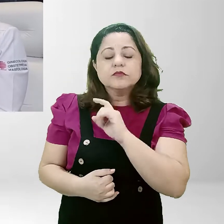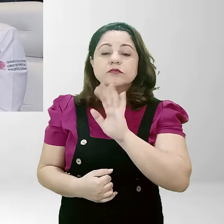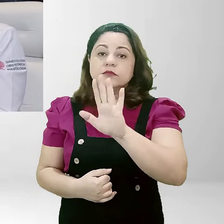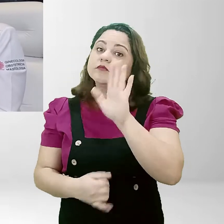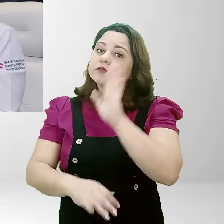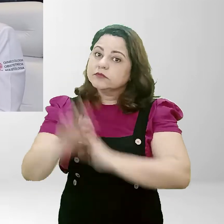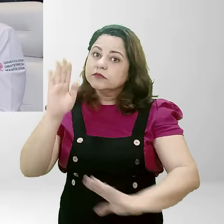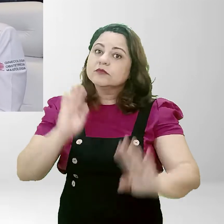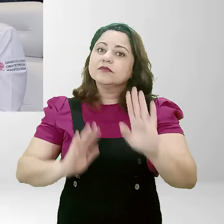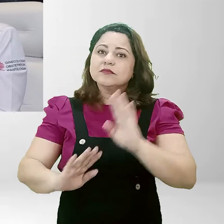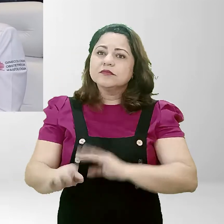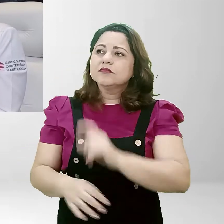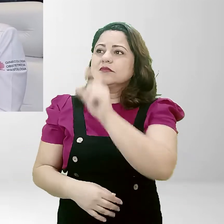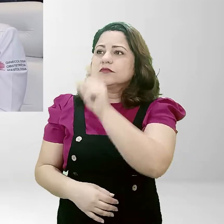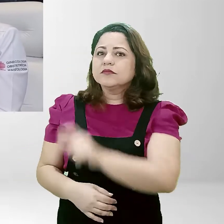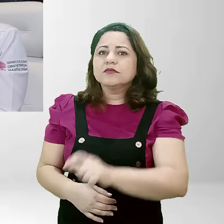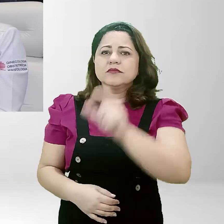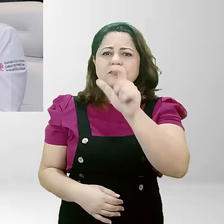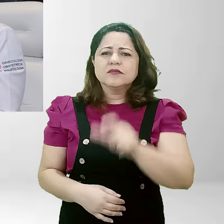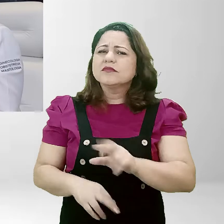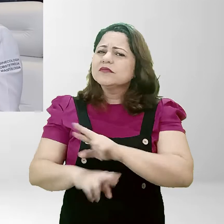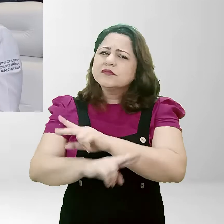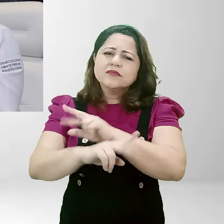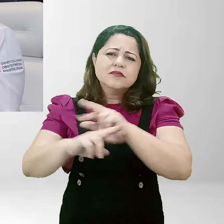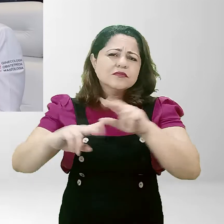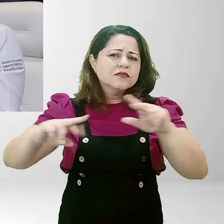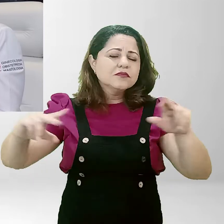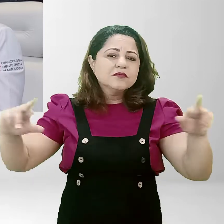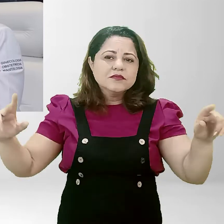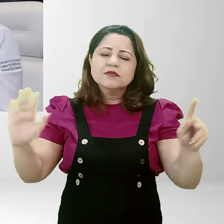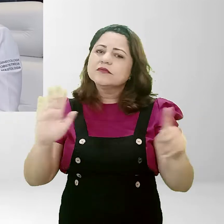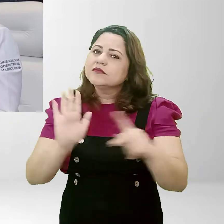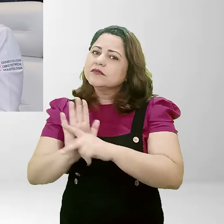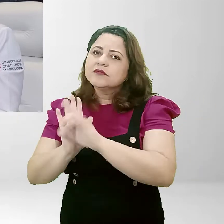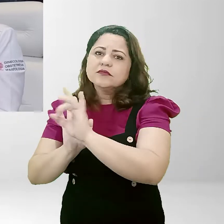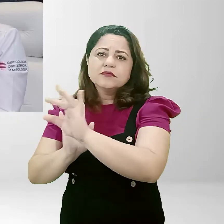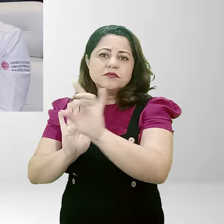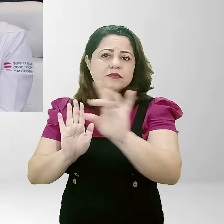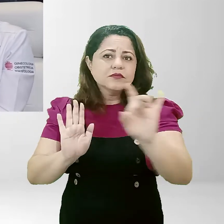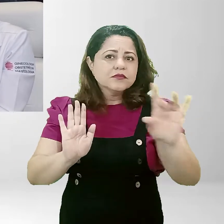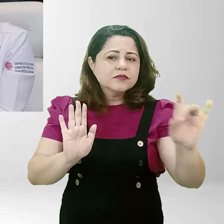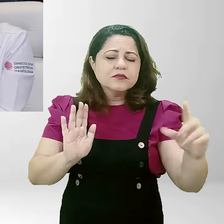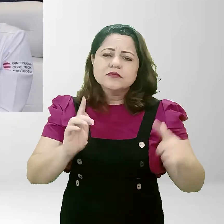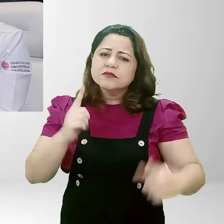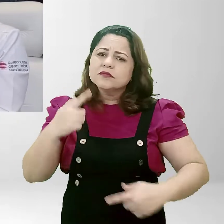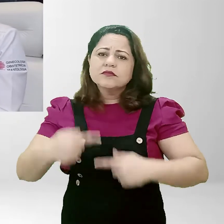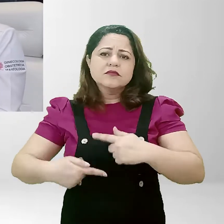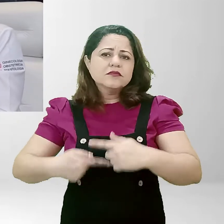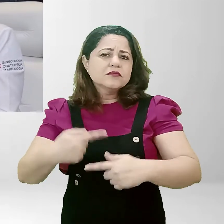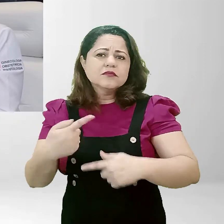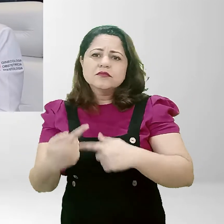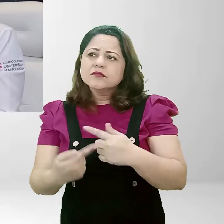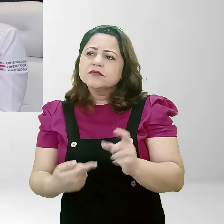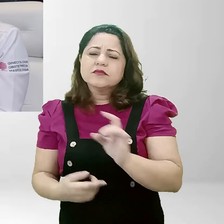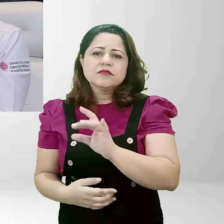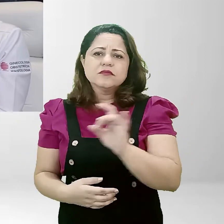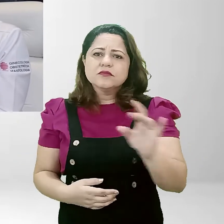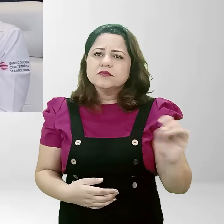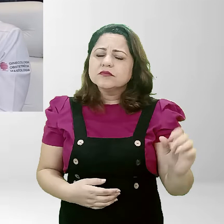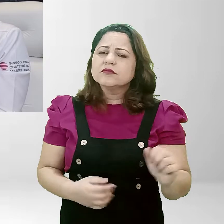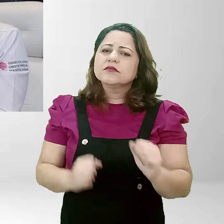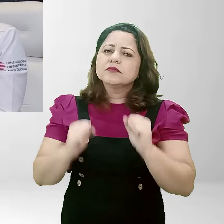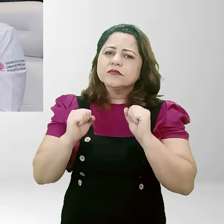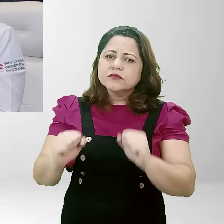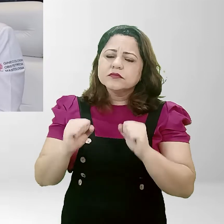para mulher, tá? Existem subtipos de câncer de mama, alguns com receptores hormonais, outros receptores